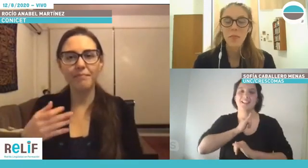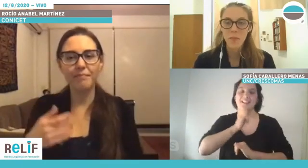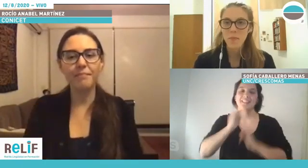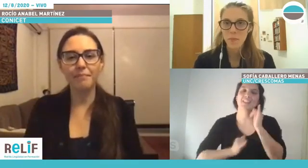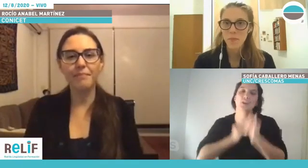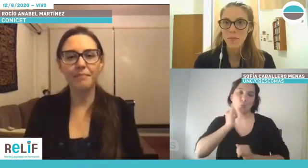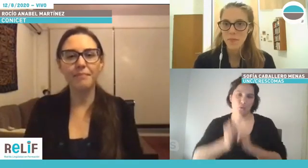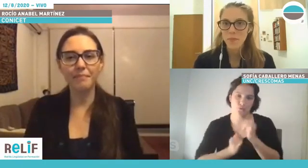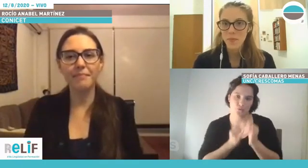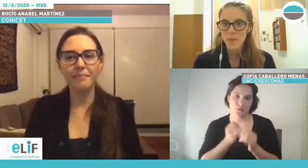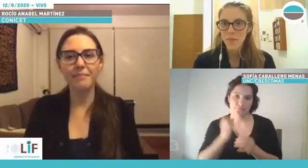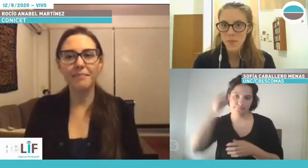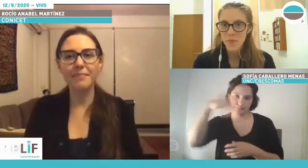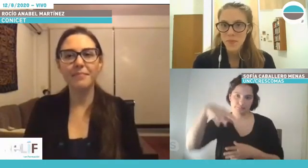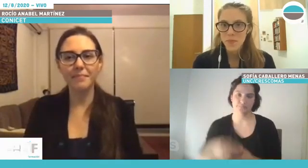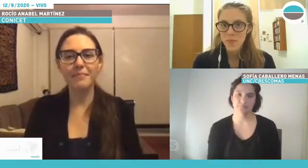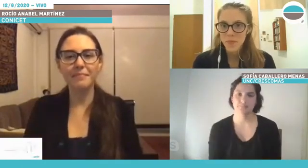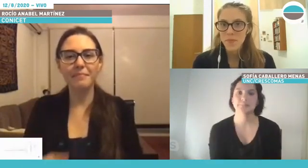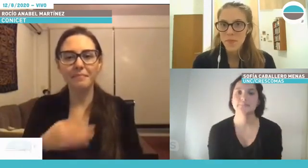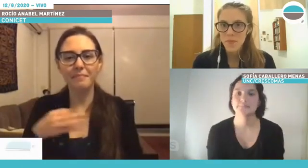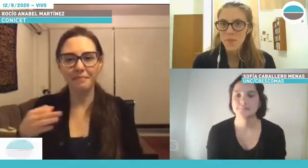Ok. Ujú.